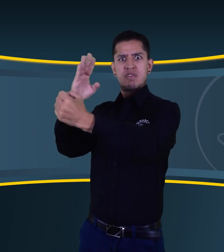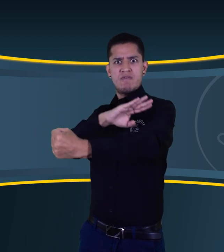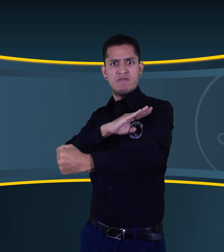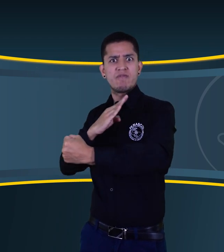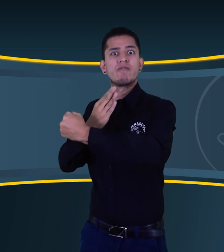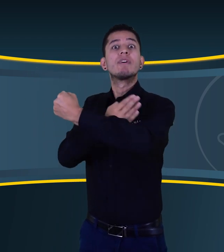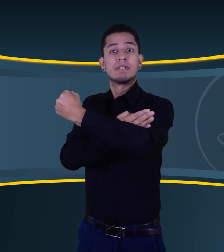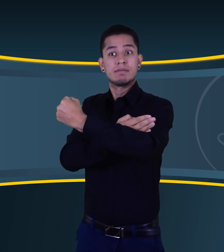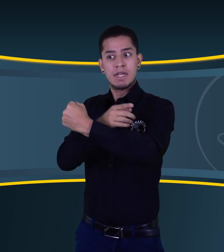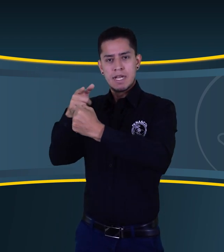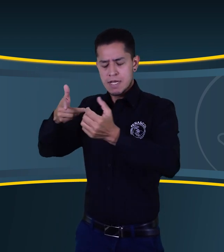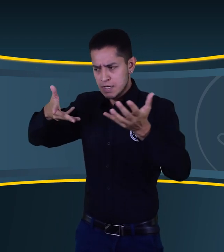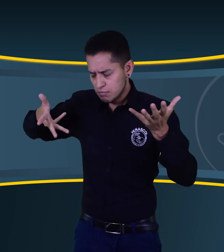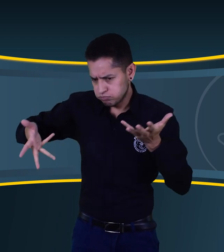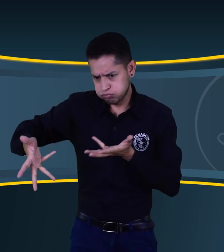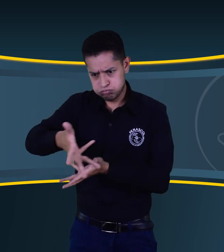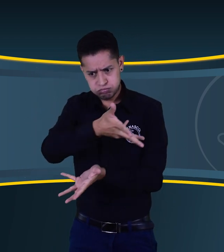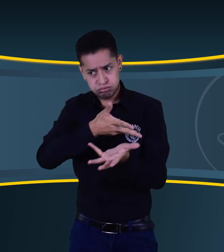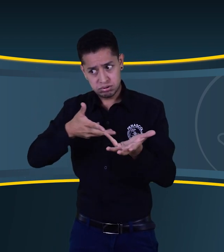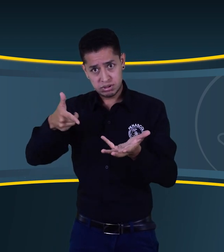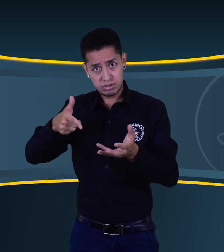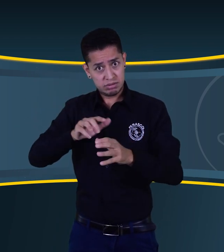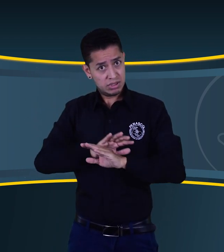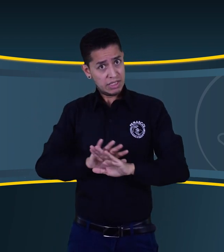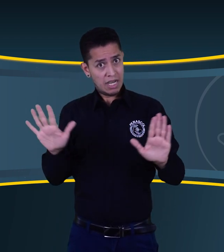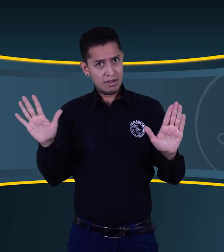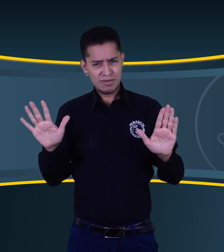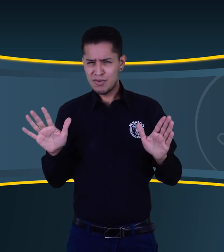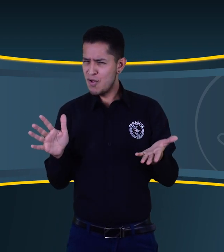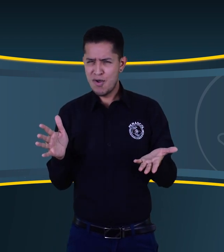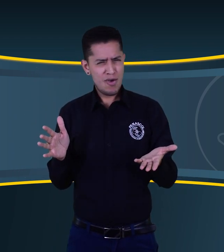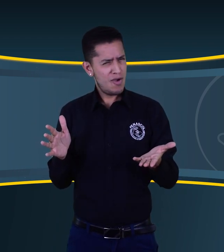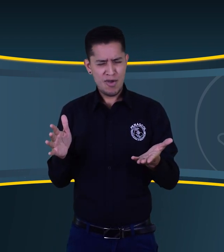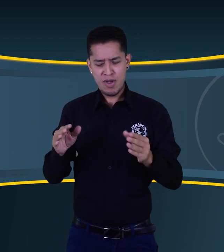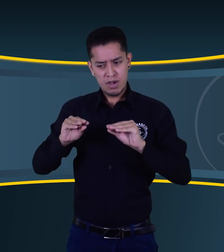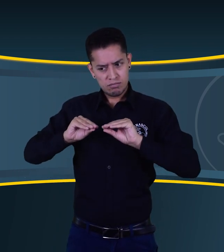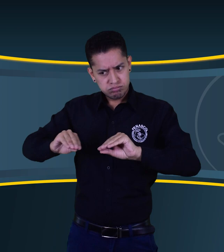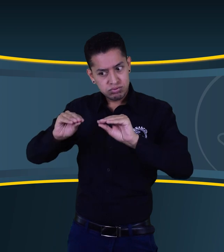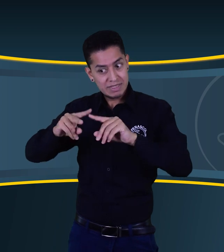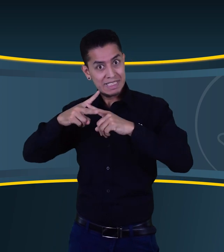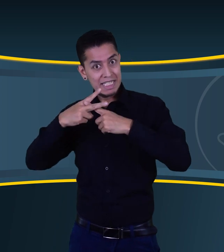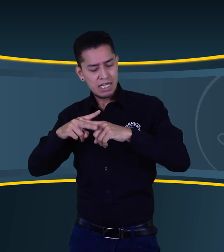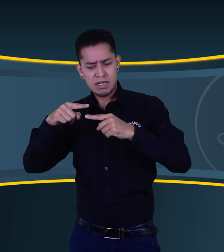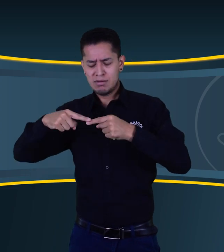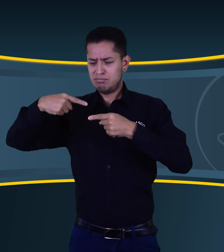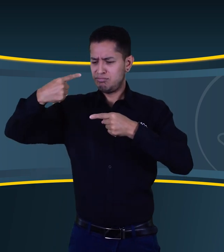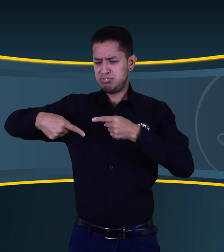dicho taller hace parte de las acciones de formación que se seguirán llevando a cabo para el fortalecimiento organizacional